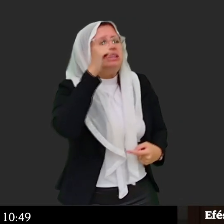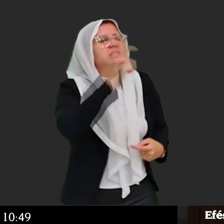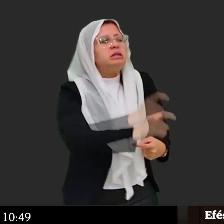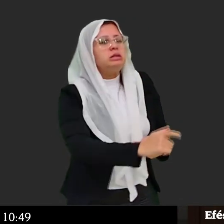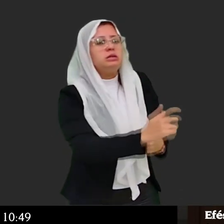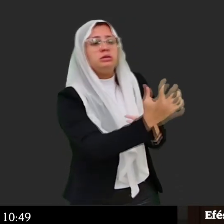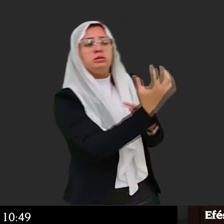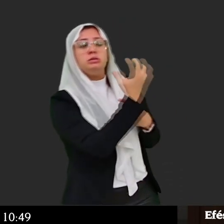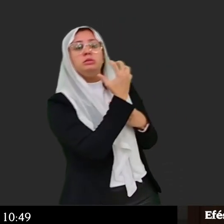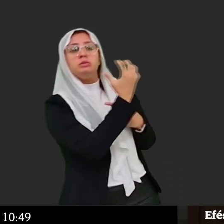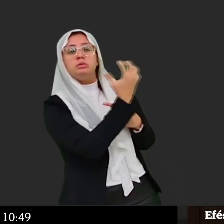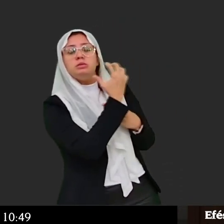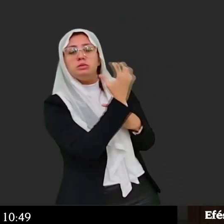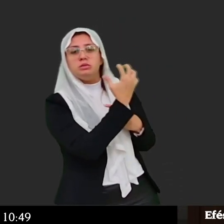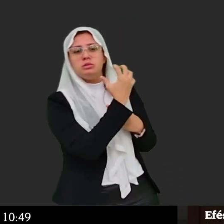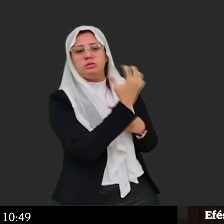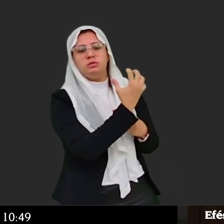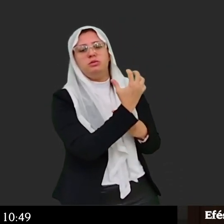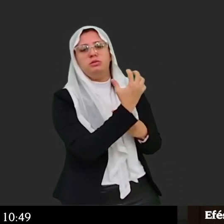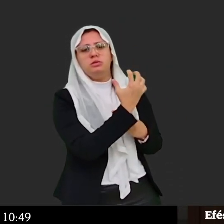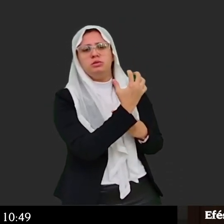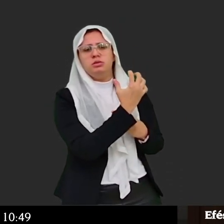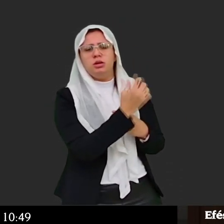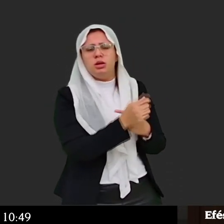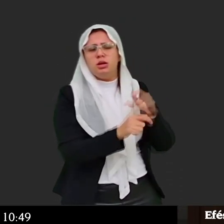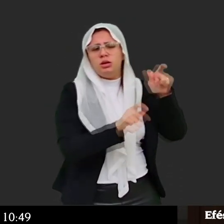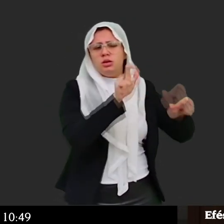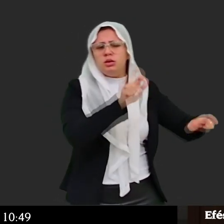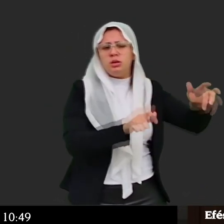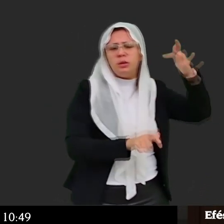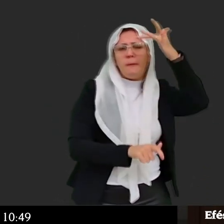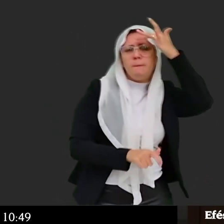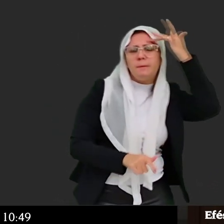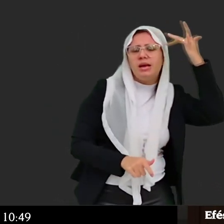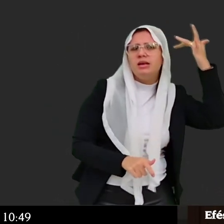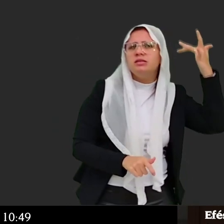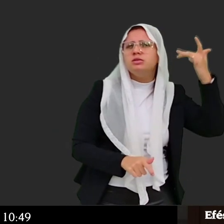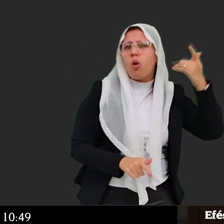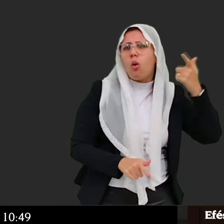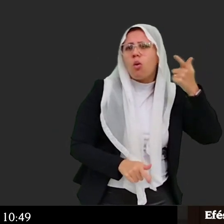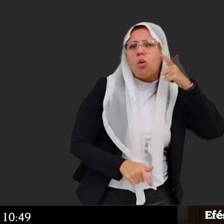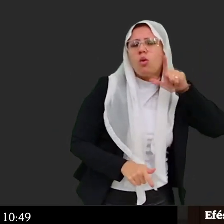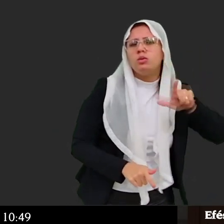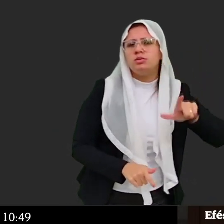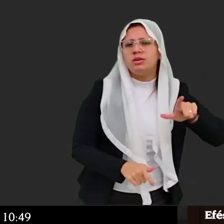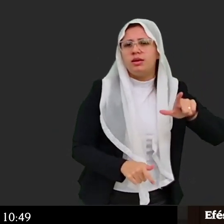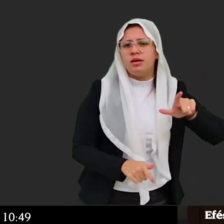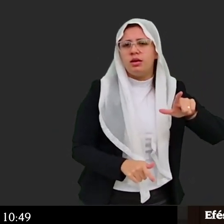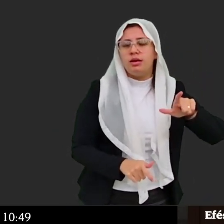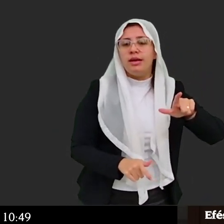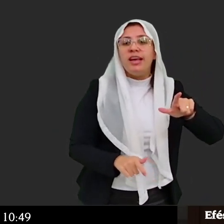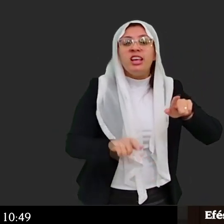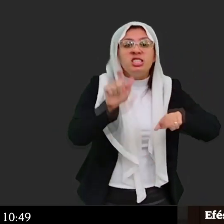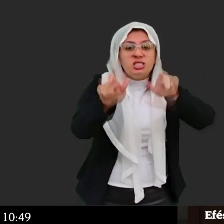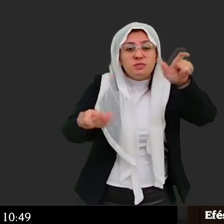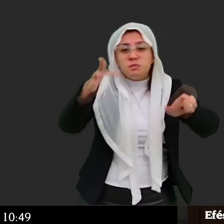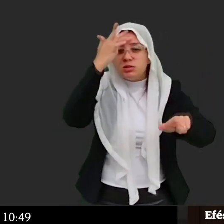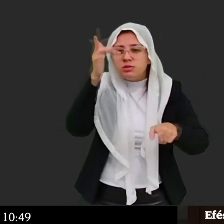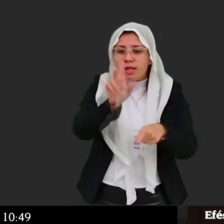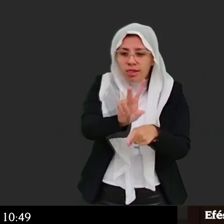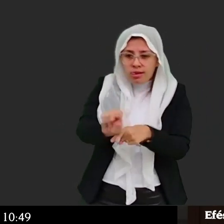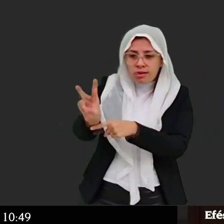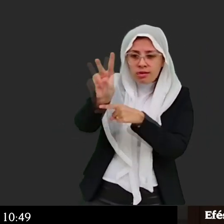por circunstâncias que as pessoas pensam em alcançar, enganando o povo